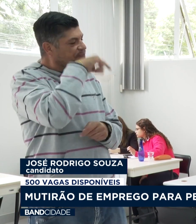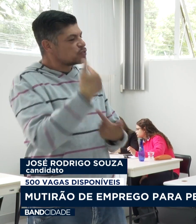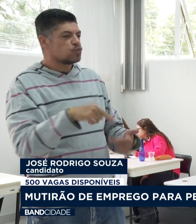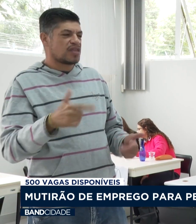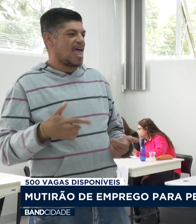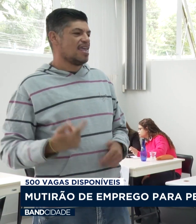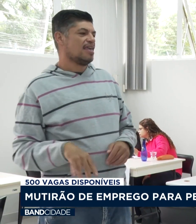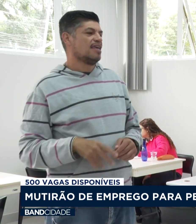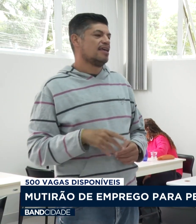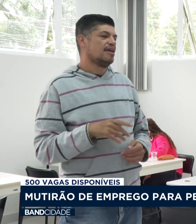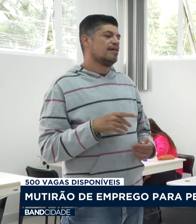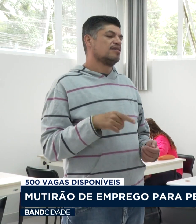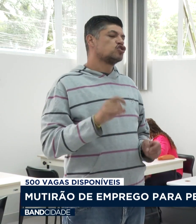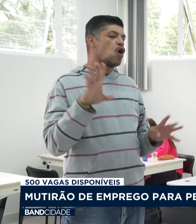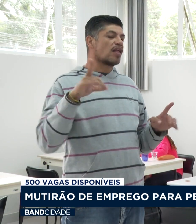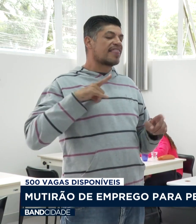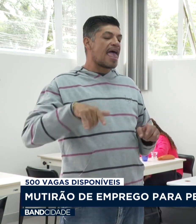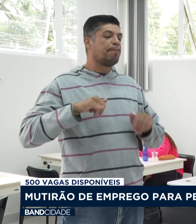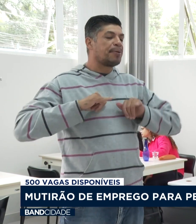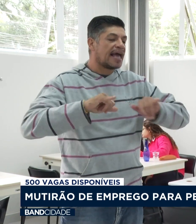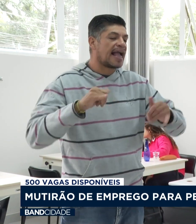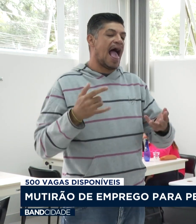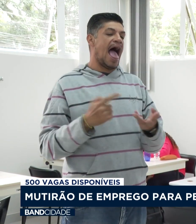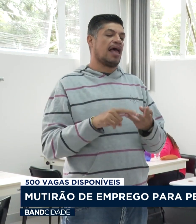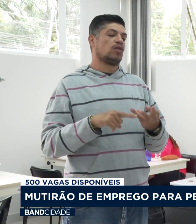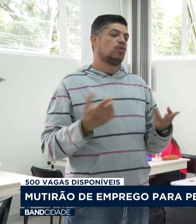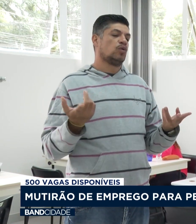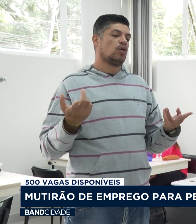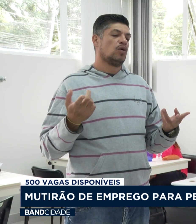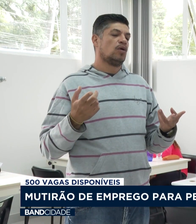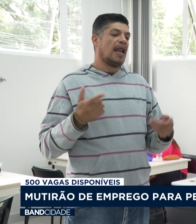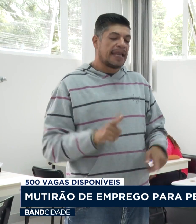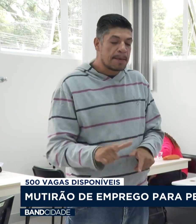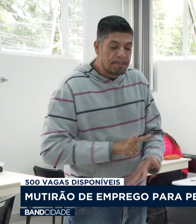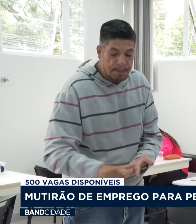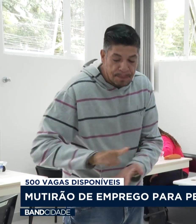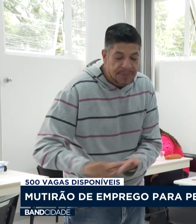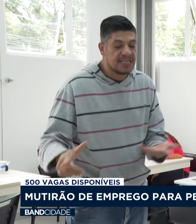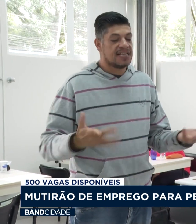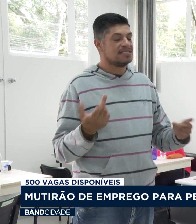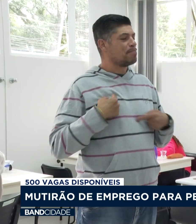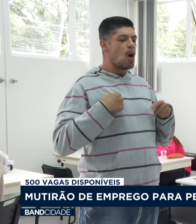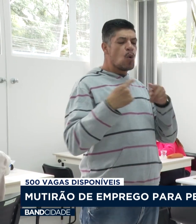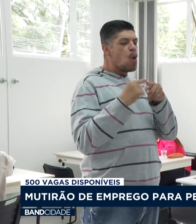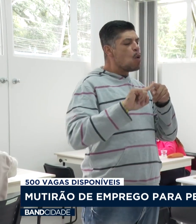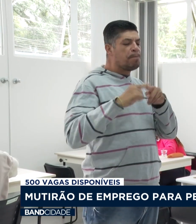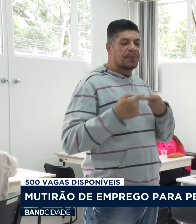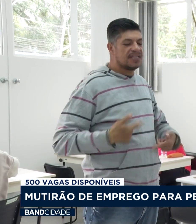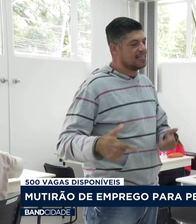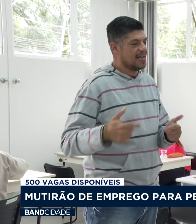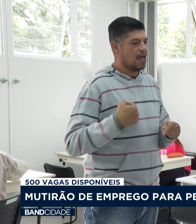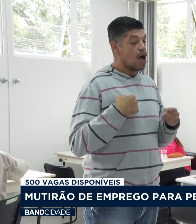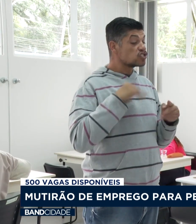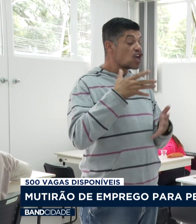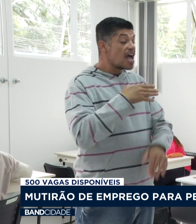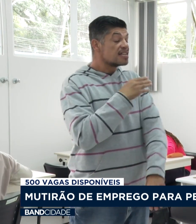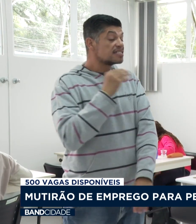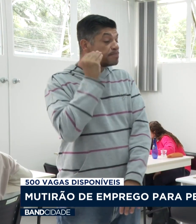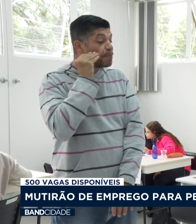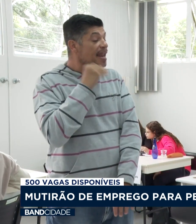aqui fica mais difícil, porque fora está bem difícil encontrar. Geralmente é mercado ou limpeza, e aí isso não combina com o